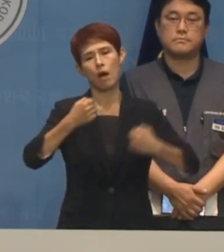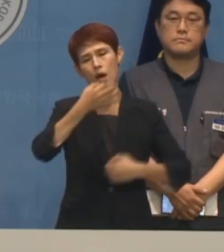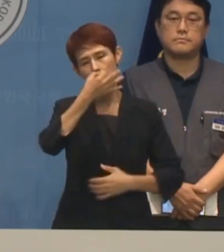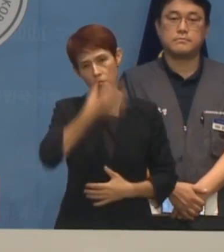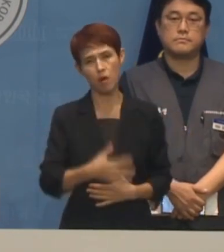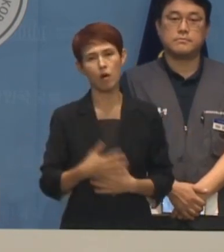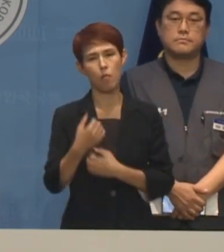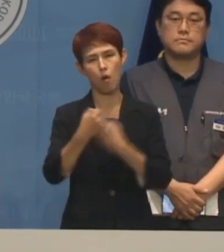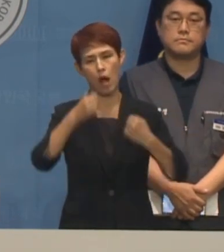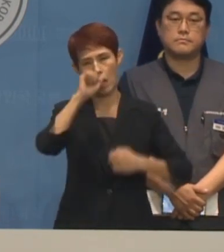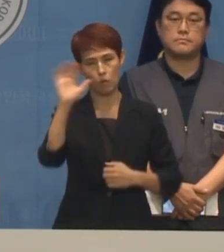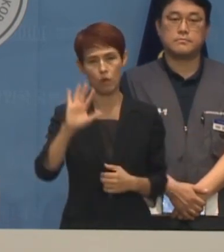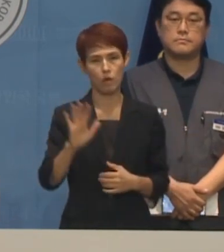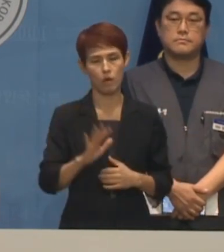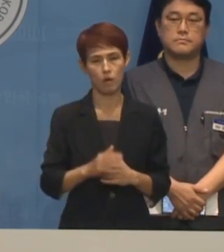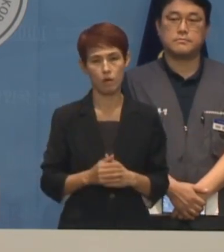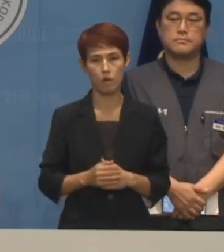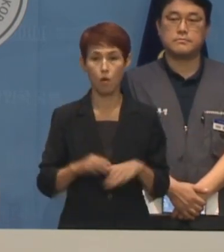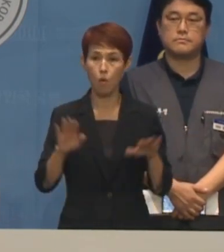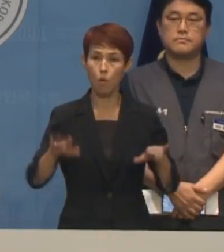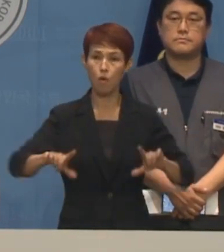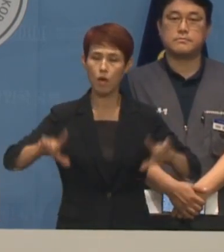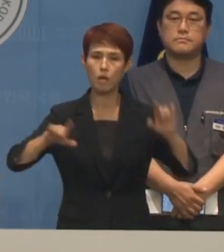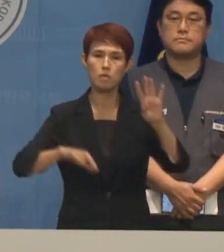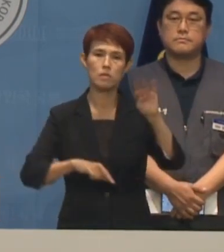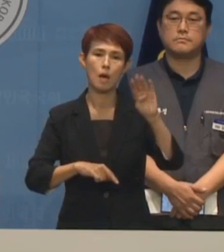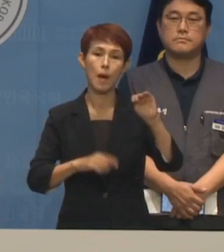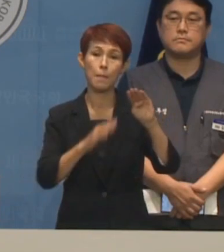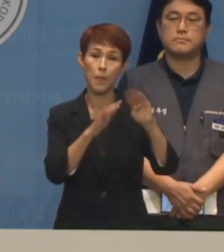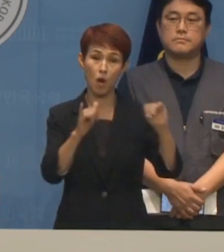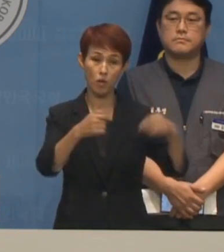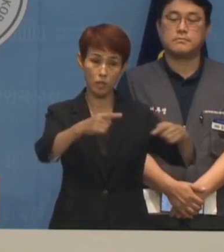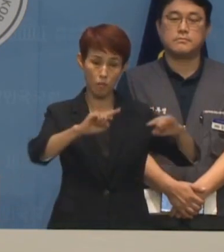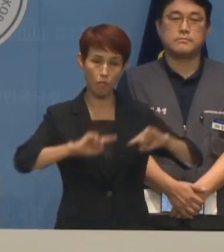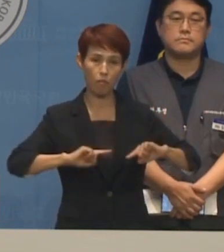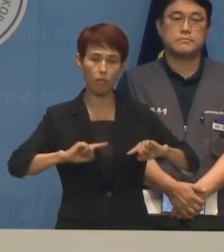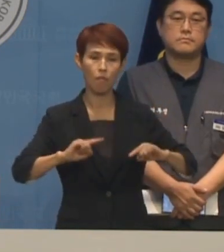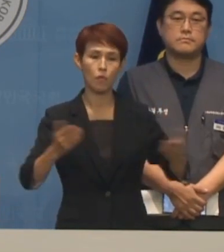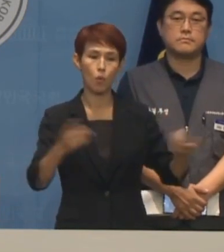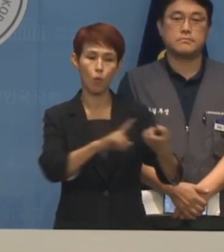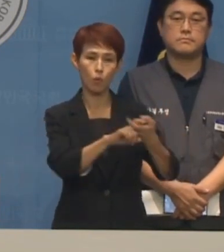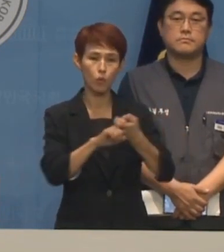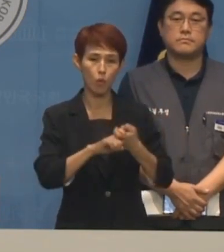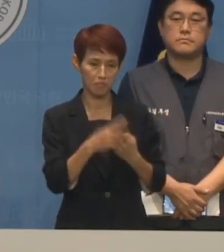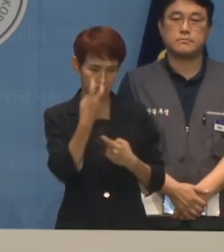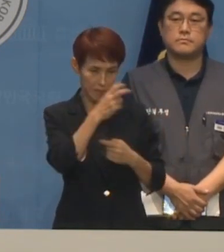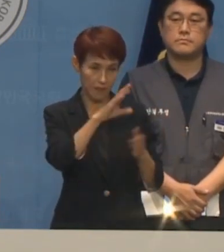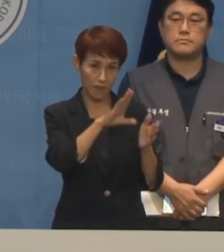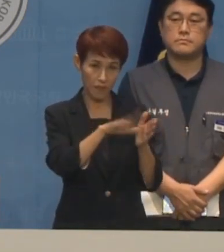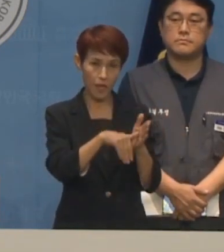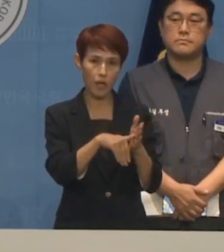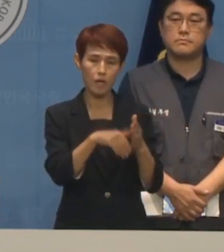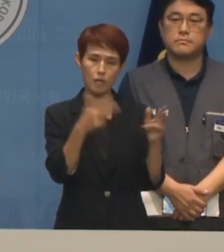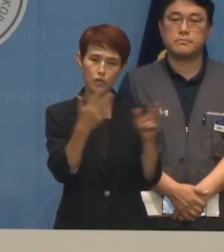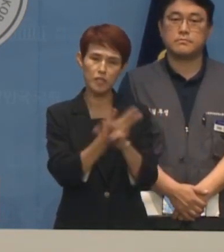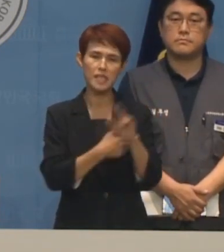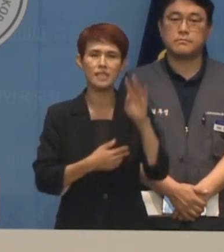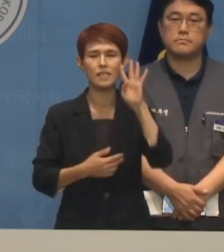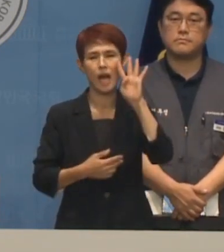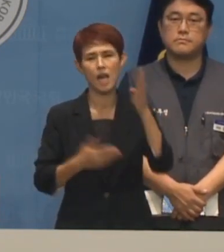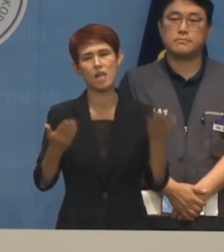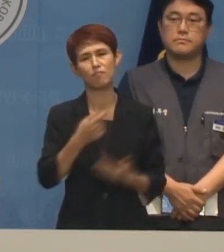있습니다. 그래서 올해 4만 명 이상이 참여한 저희 보건의료노조 실태조사에서 주 4일제 도입을